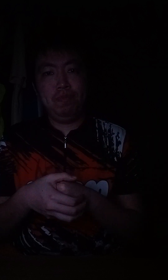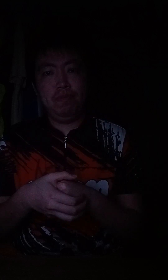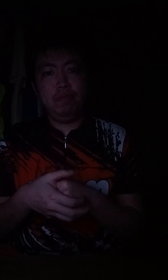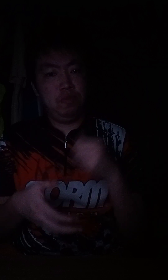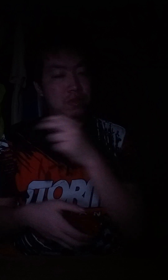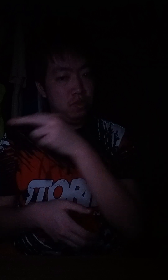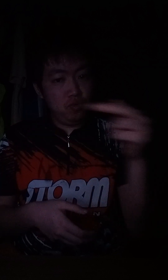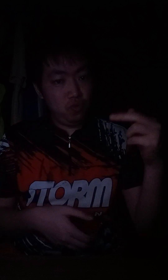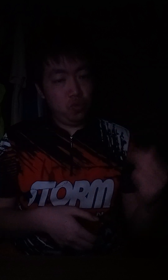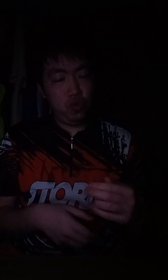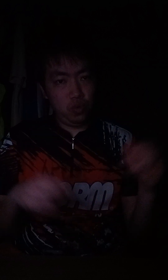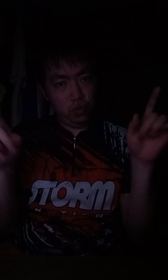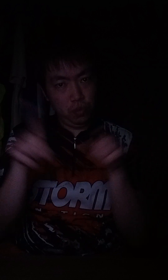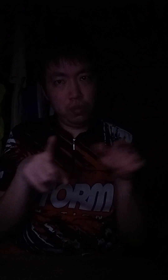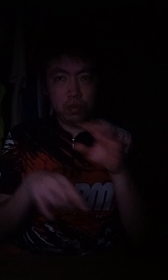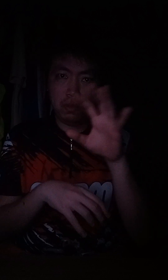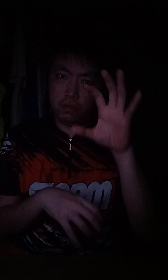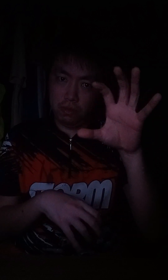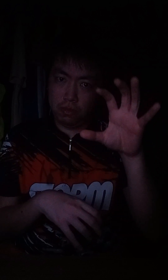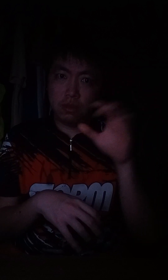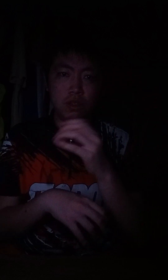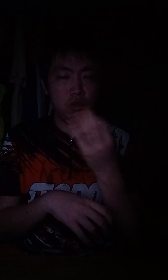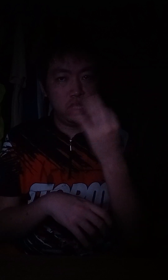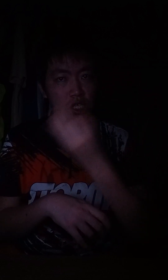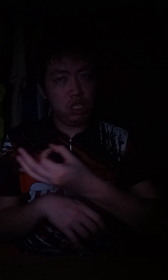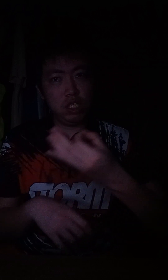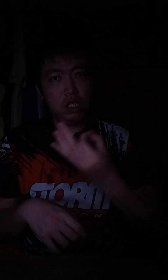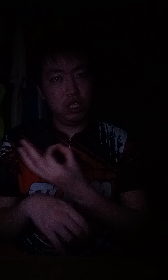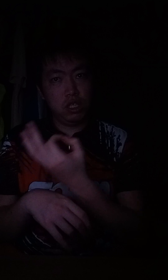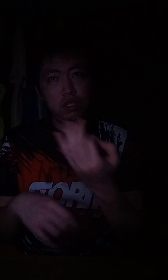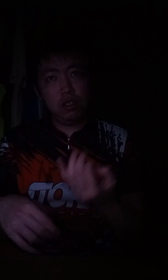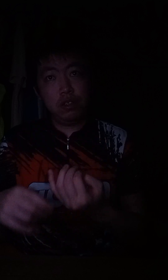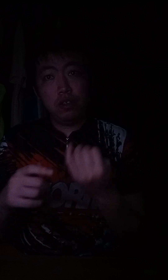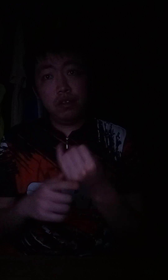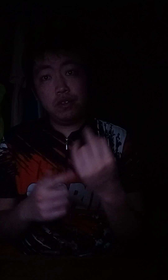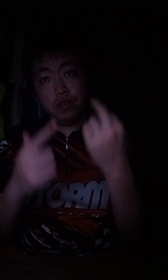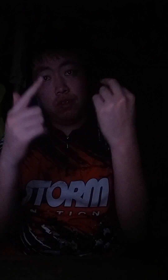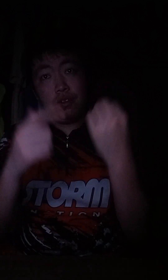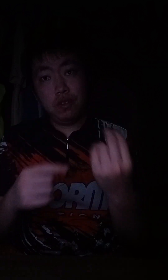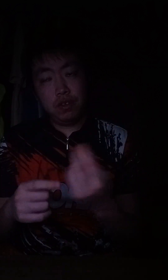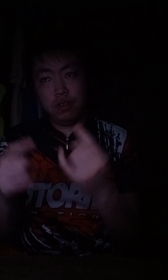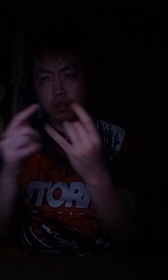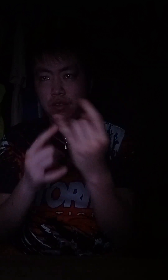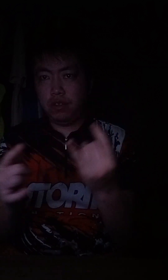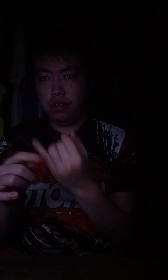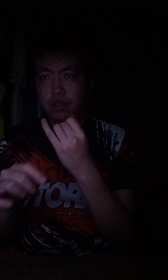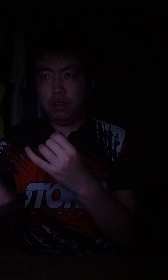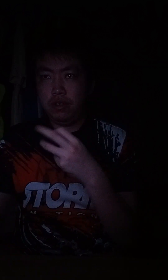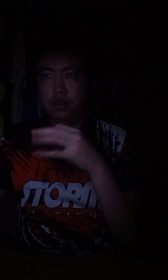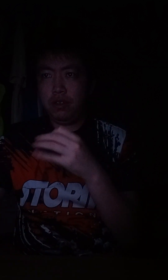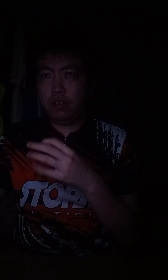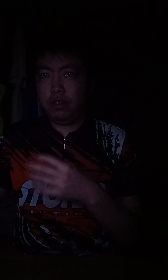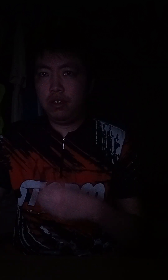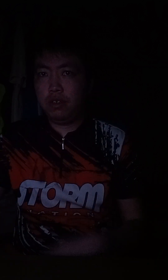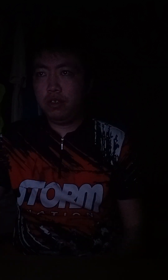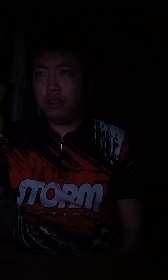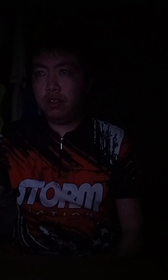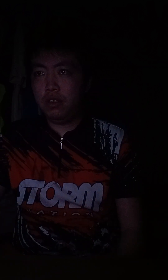경찰은 지자체와 함께 공중 화장실 내 안전시설물 설치를 확대하고 점검을 더욱 강화하기로 했습니다. MBC 뉴스